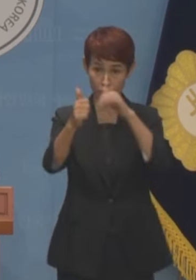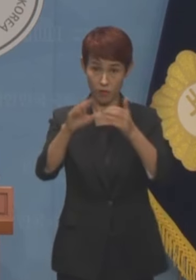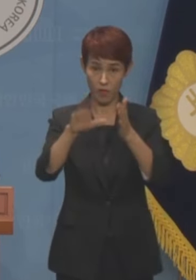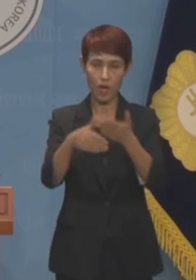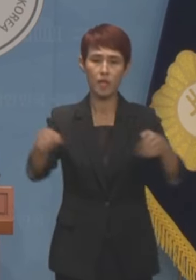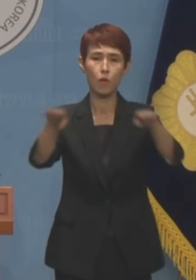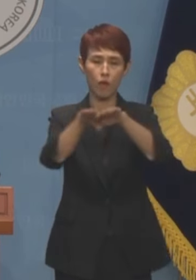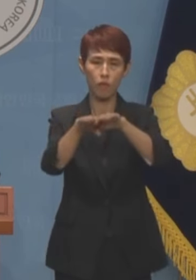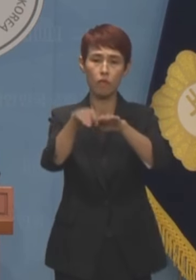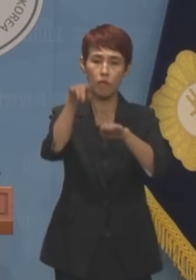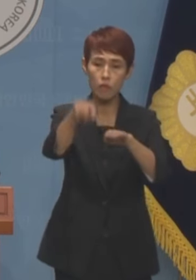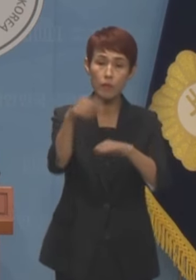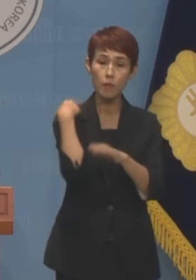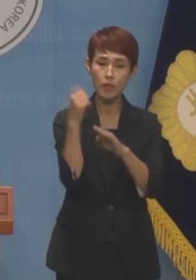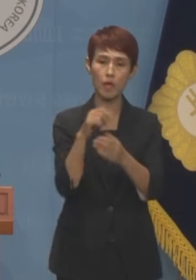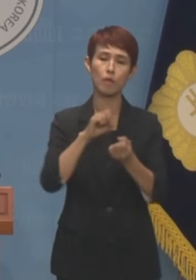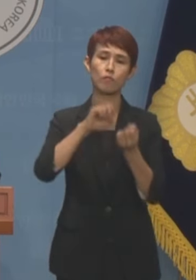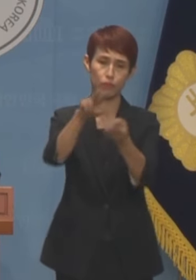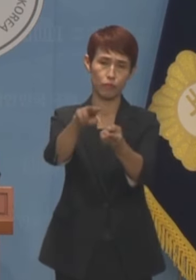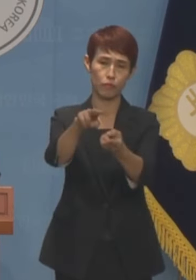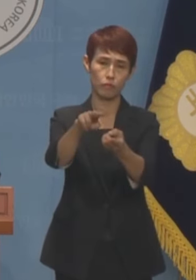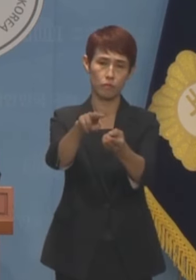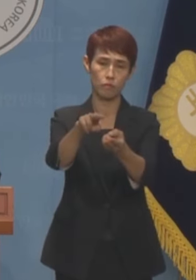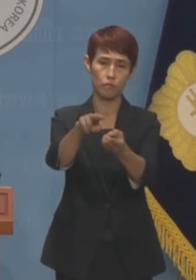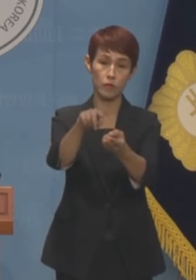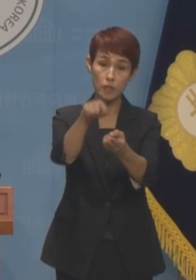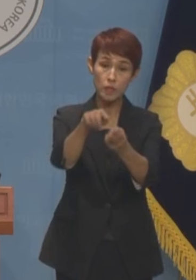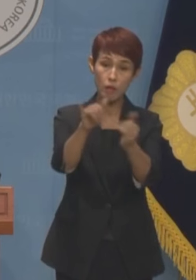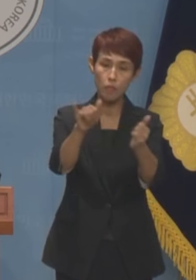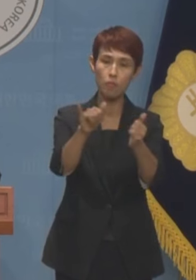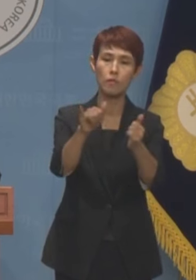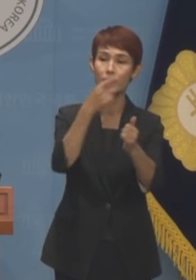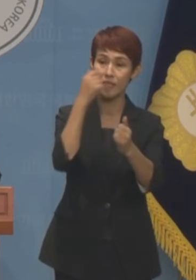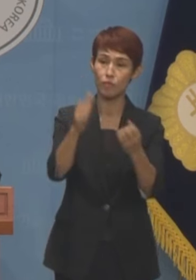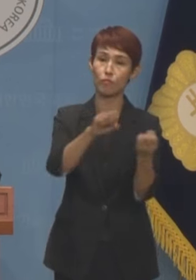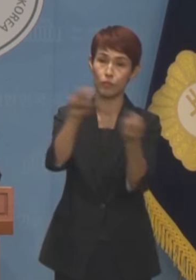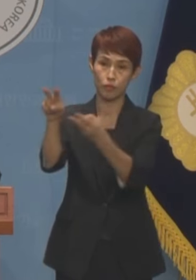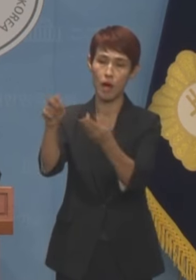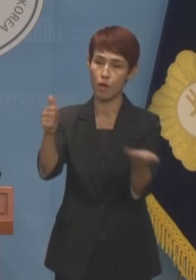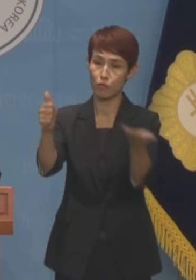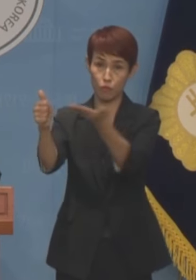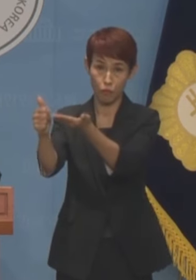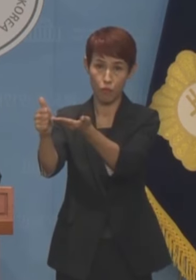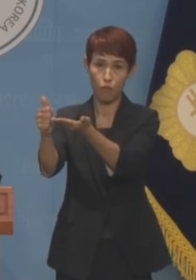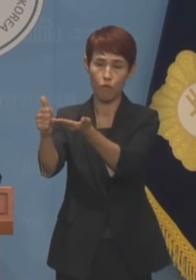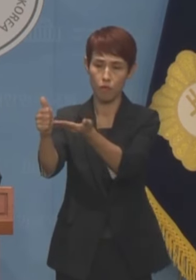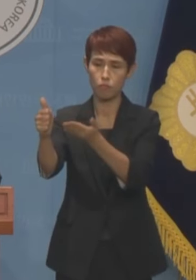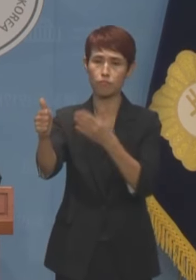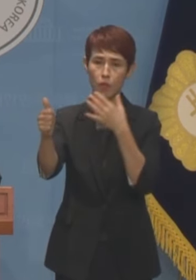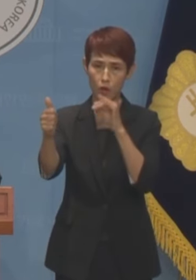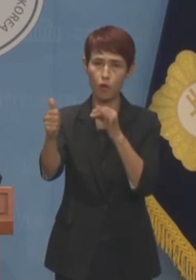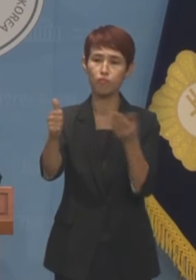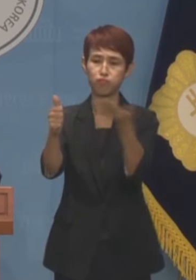기관의 협력관 출석 요구서를 송달합니다 협력관이 돌아가 증인에게 출석 요구서를 전달하 당연히